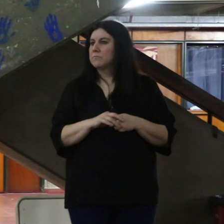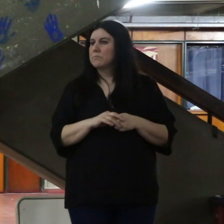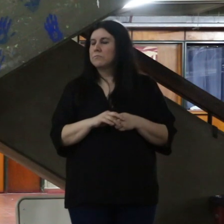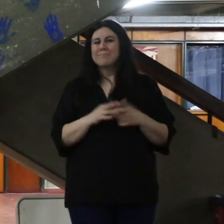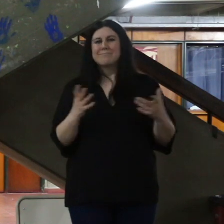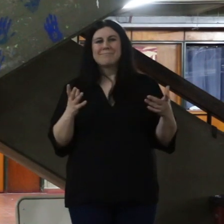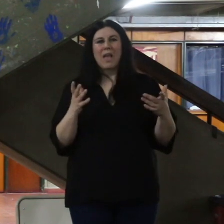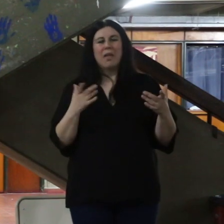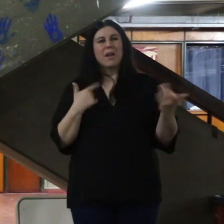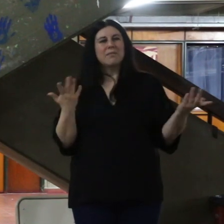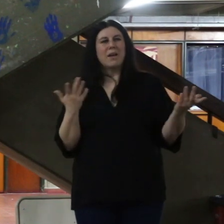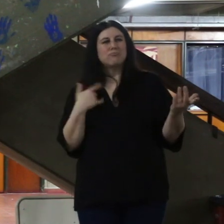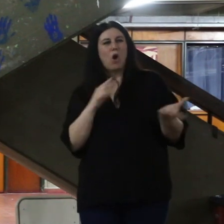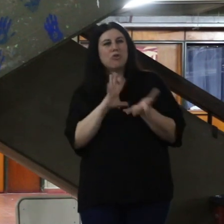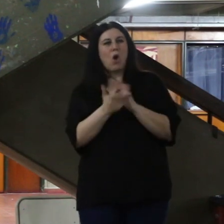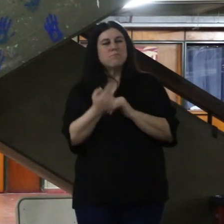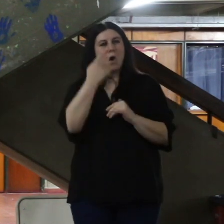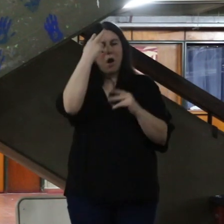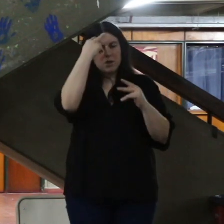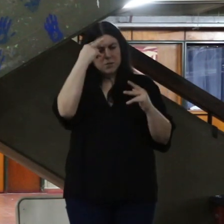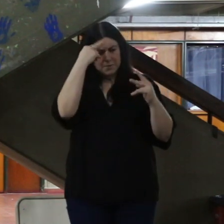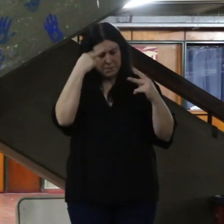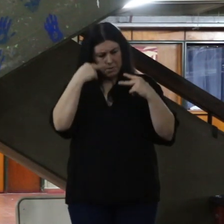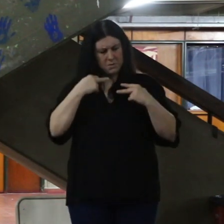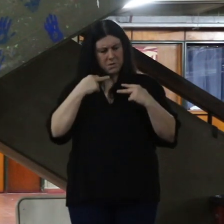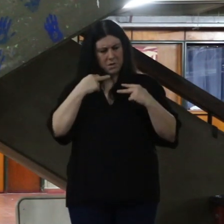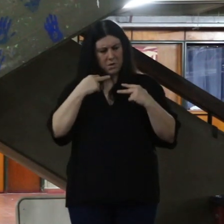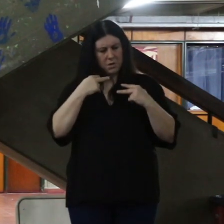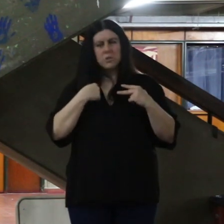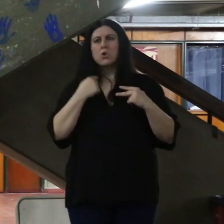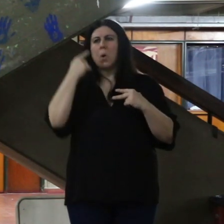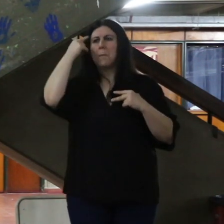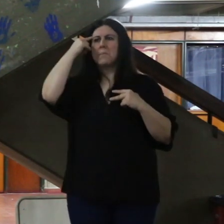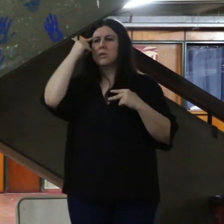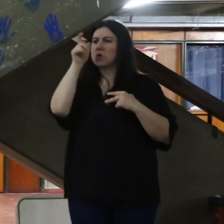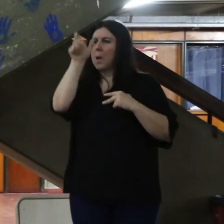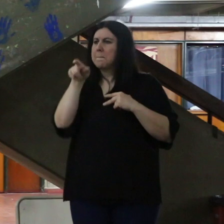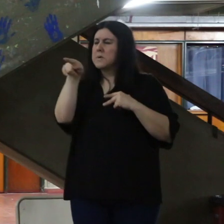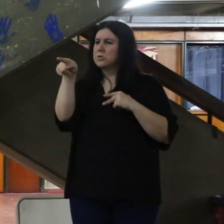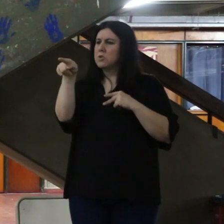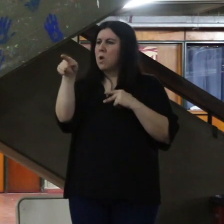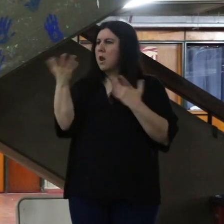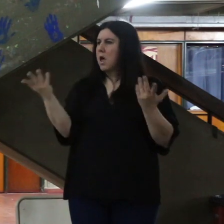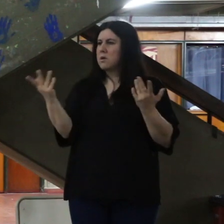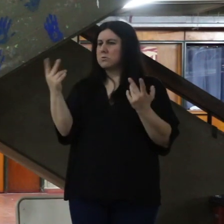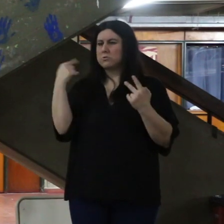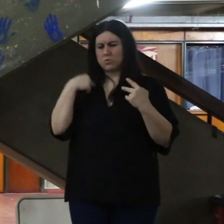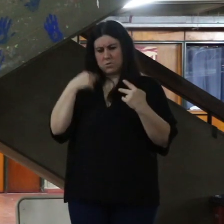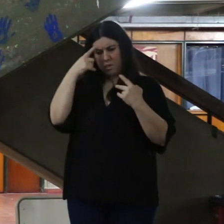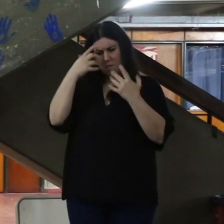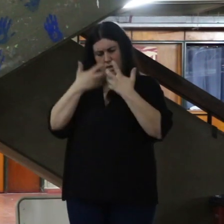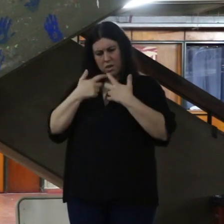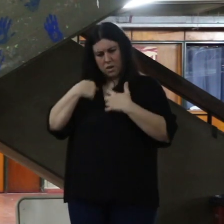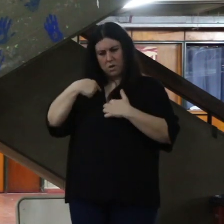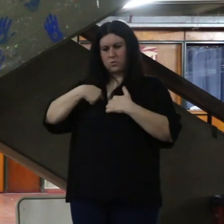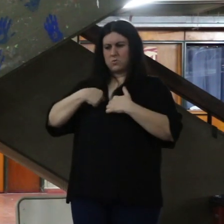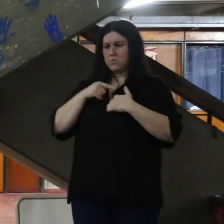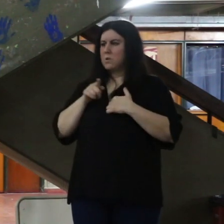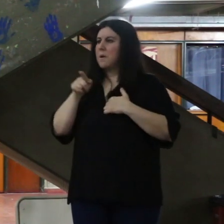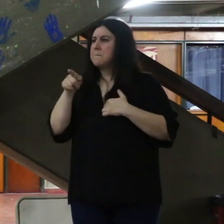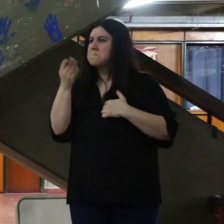con desde dónde nos pensamos y de dónde pensamos a nosotros y a las otras. ¿Sí?